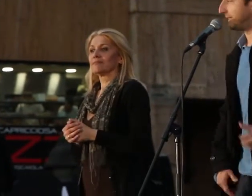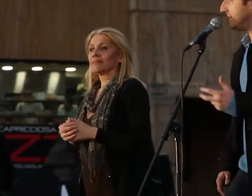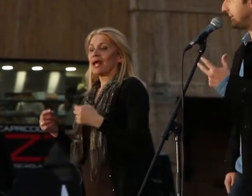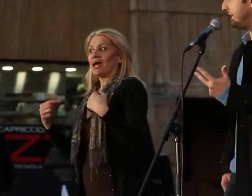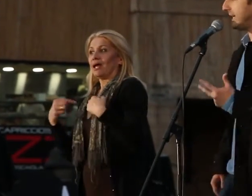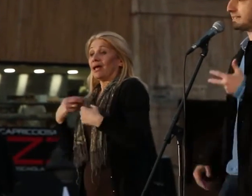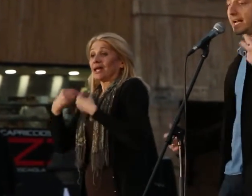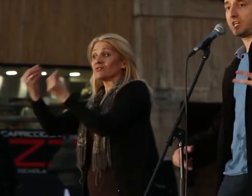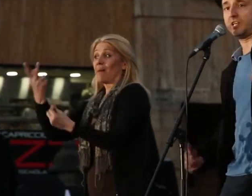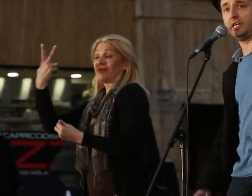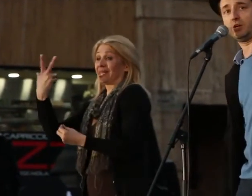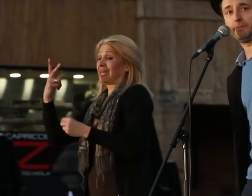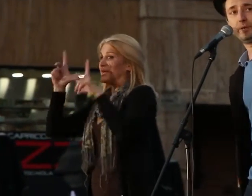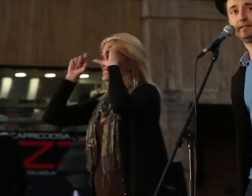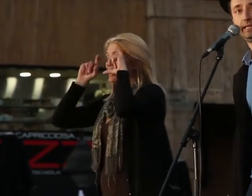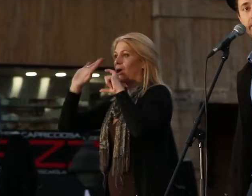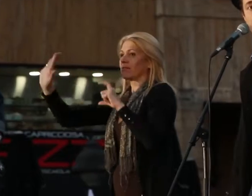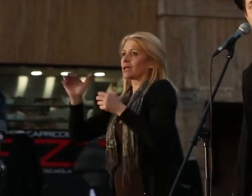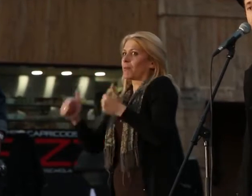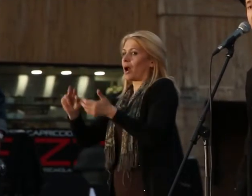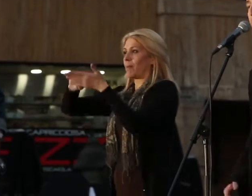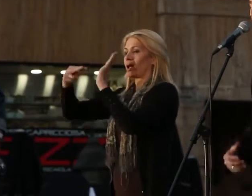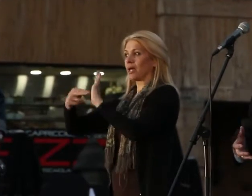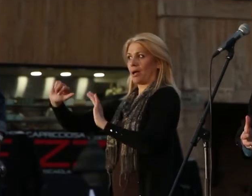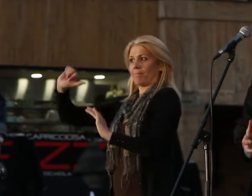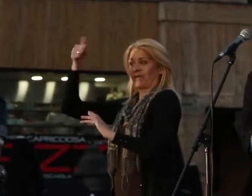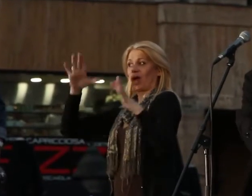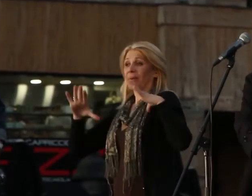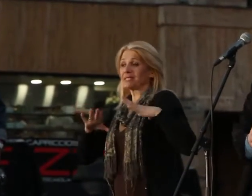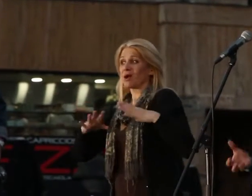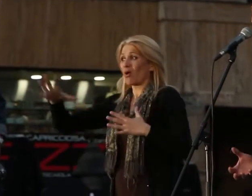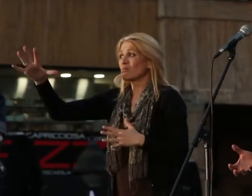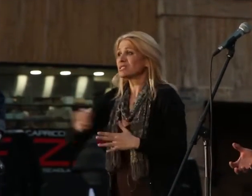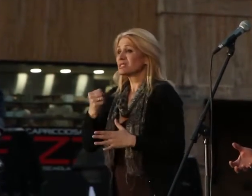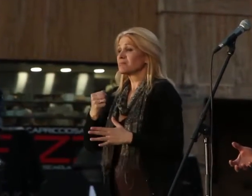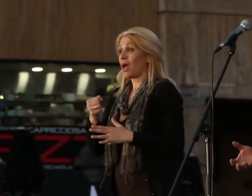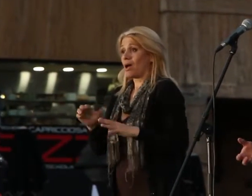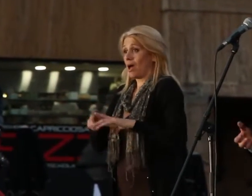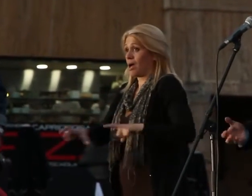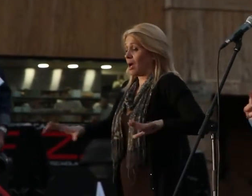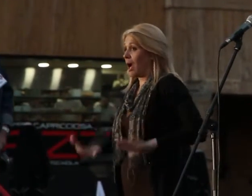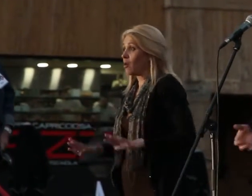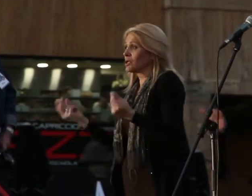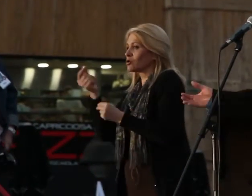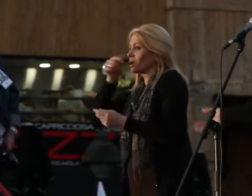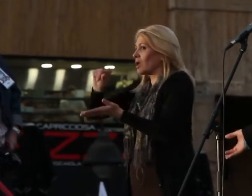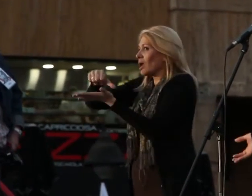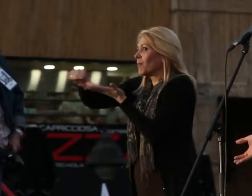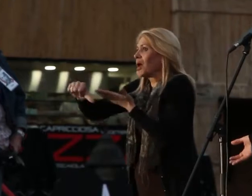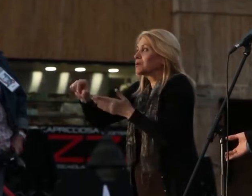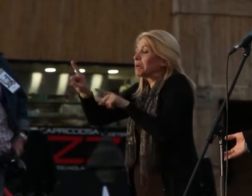Daću vam tri slike sadašnje njihove politike. Prva je penzioner, oduzimaju kauč zato što nije platio